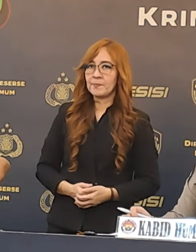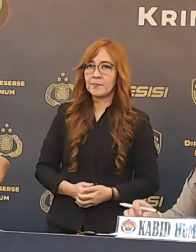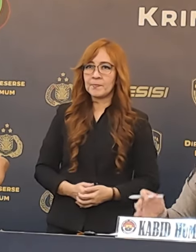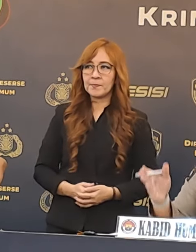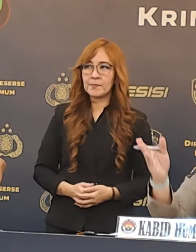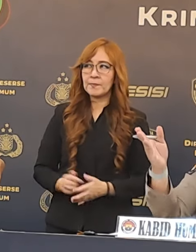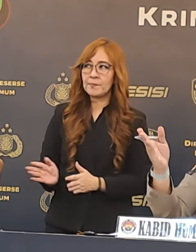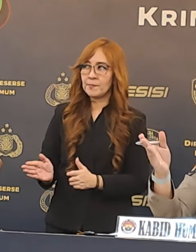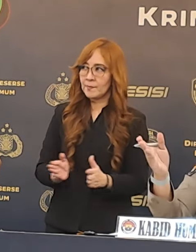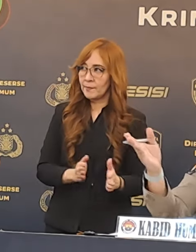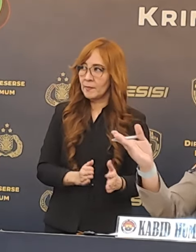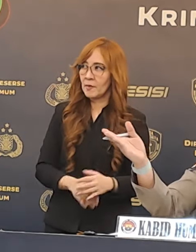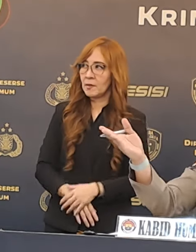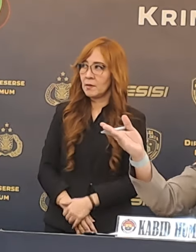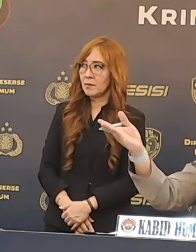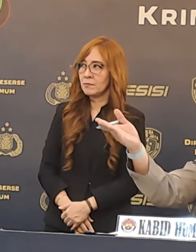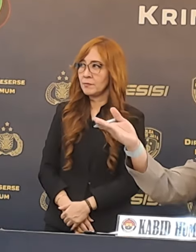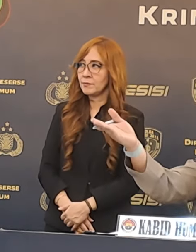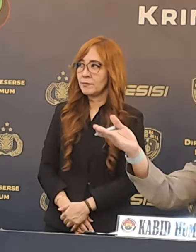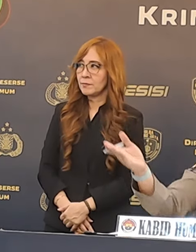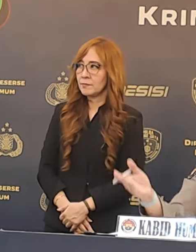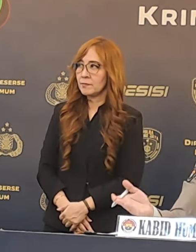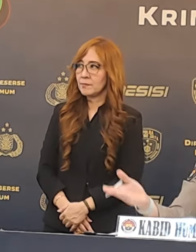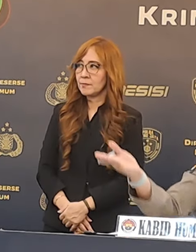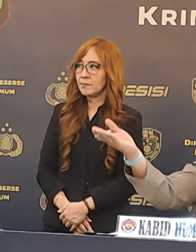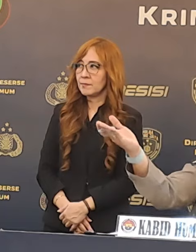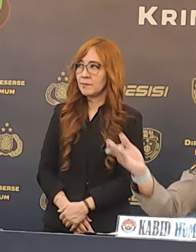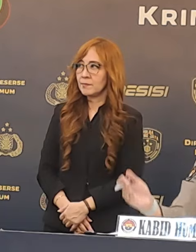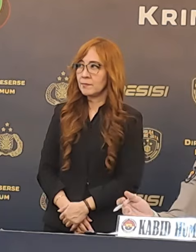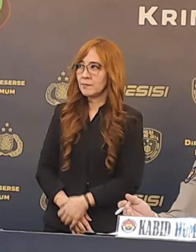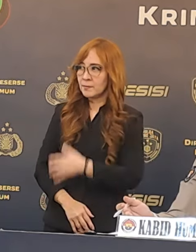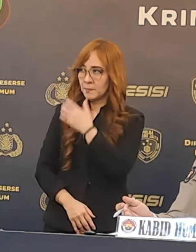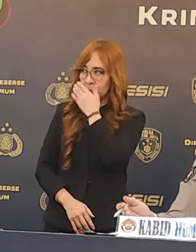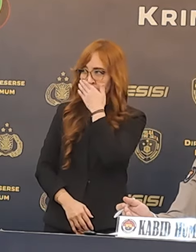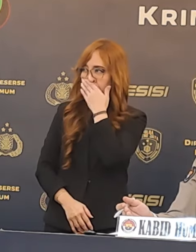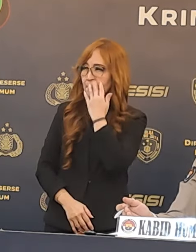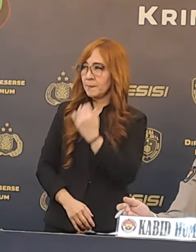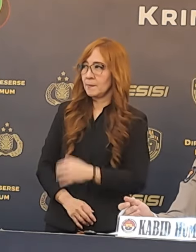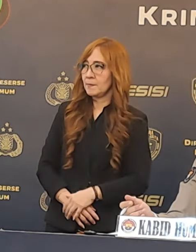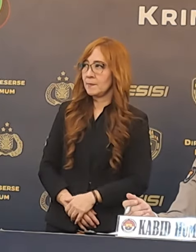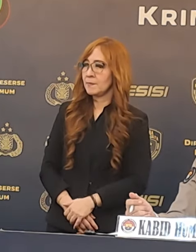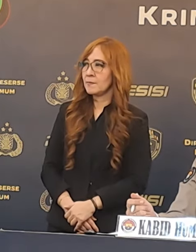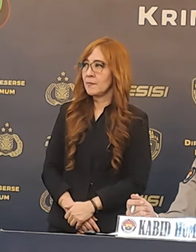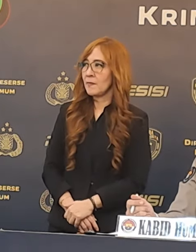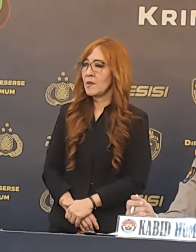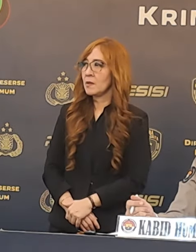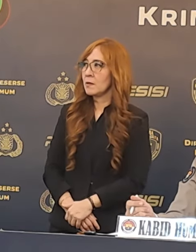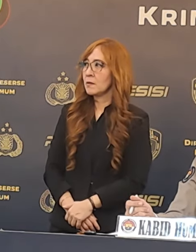Oke. Jawab Mas. Silakan. Ya.